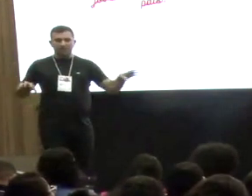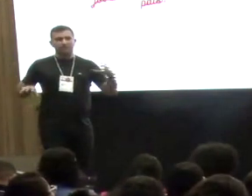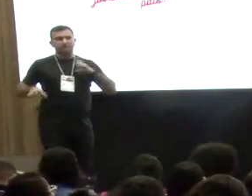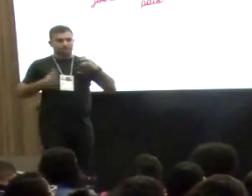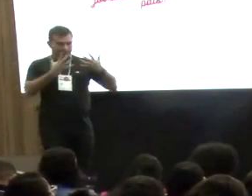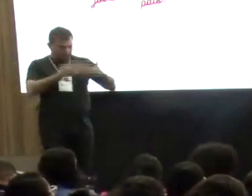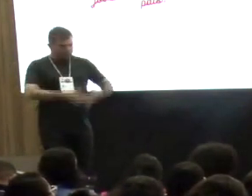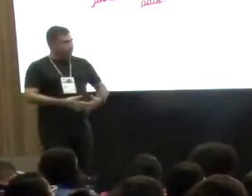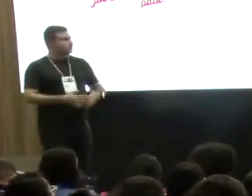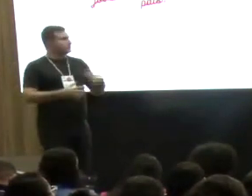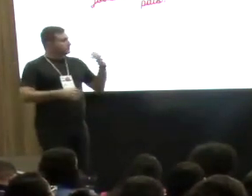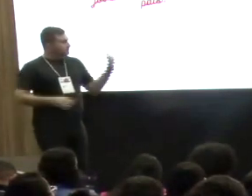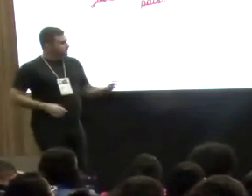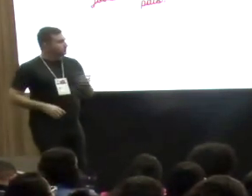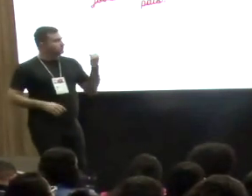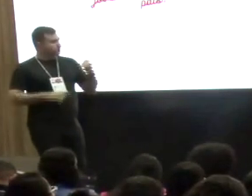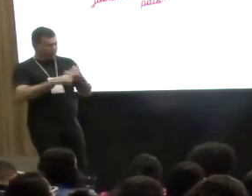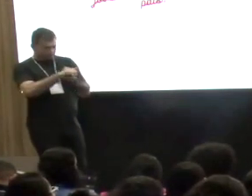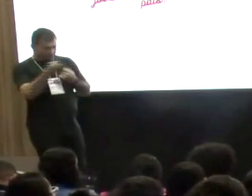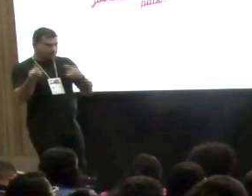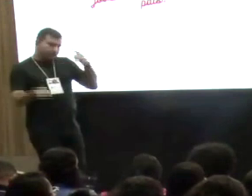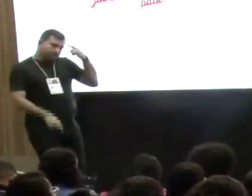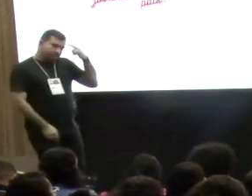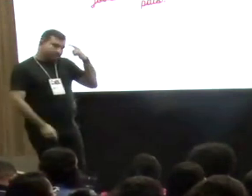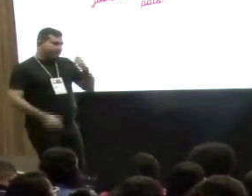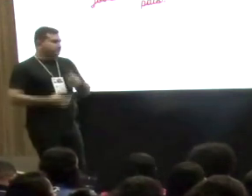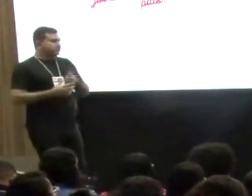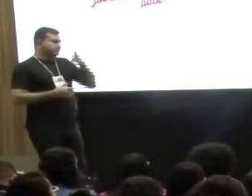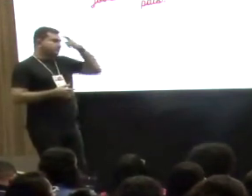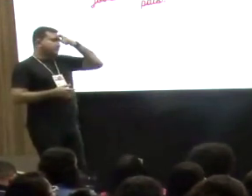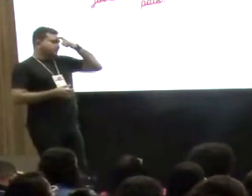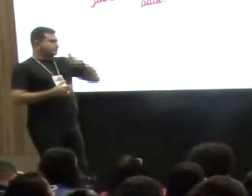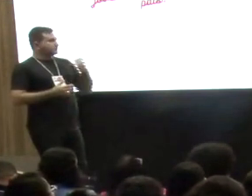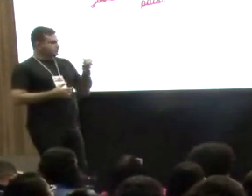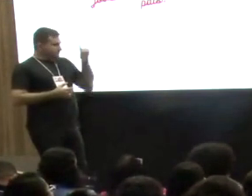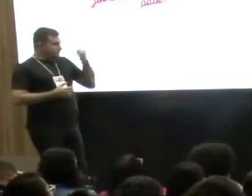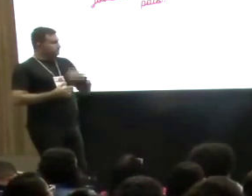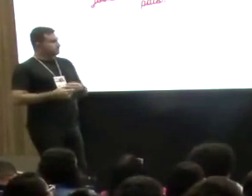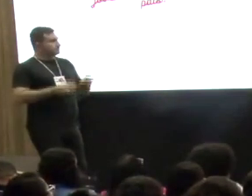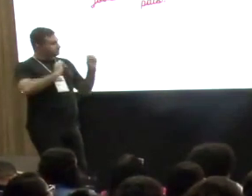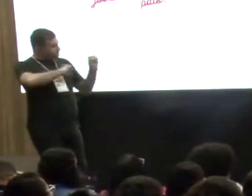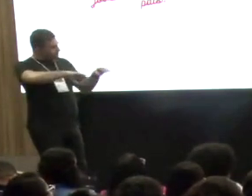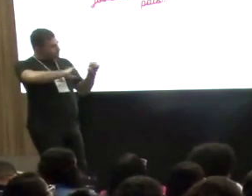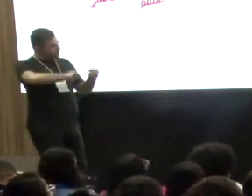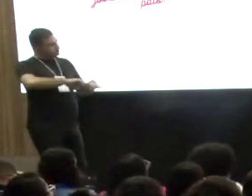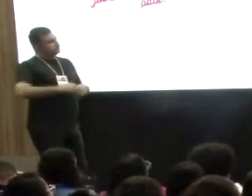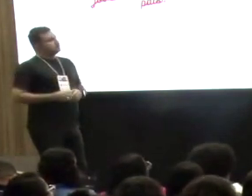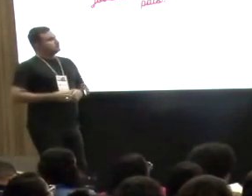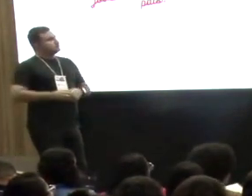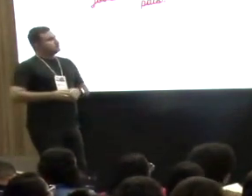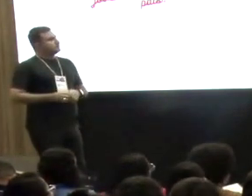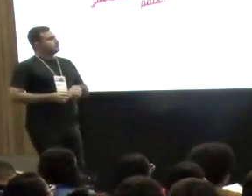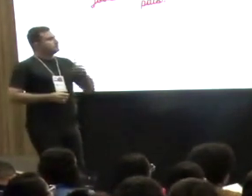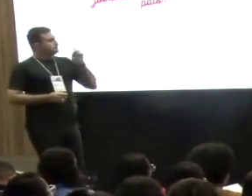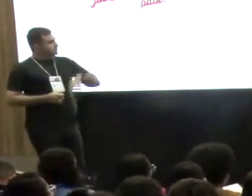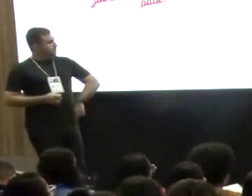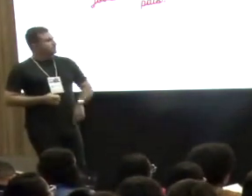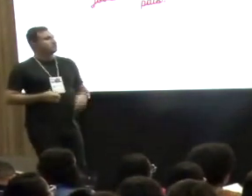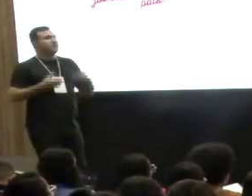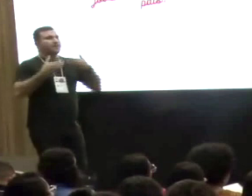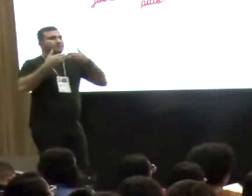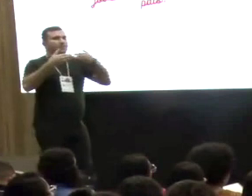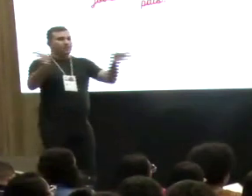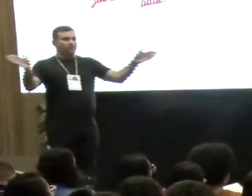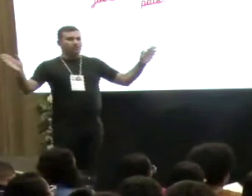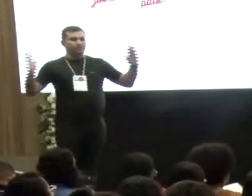É necessário que a gente tenha isso em mente. A educação é a porta. Por quê?